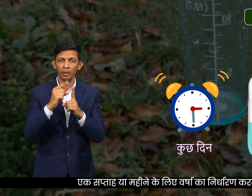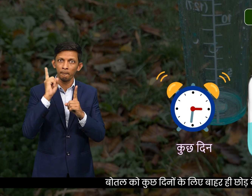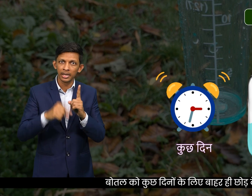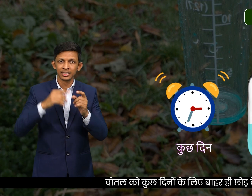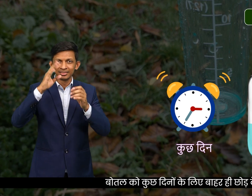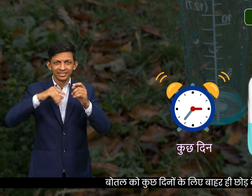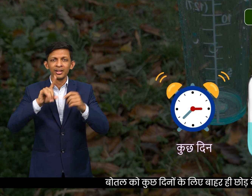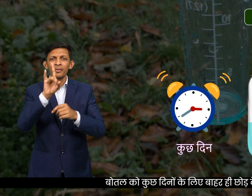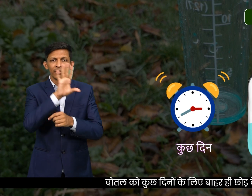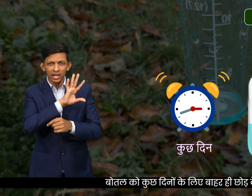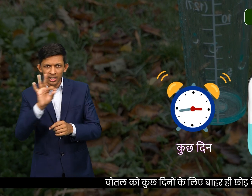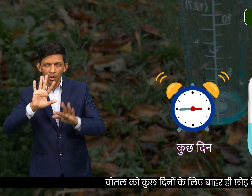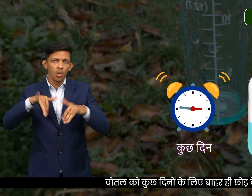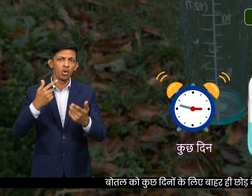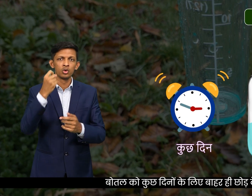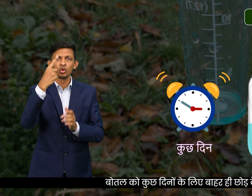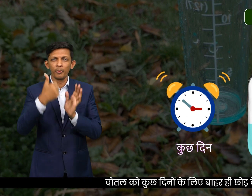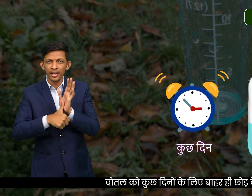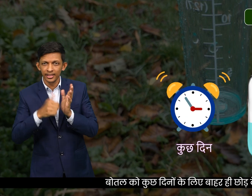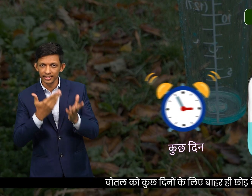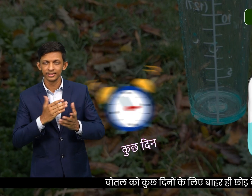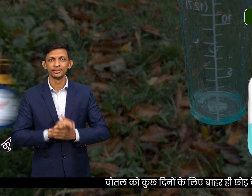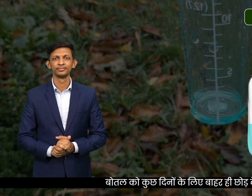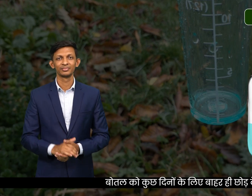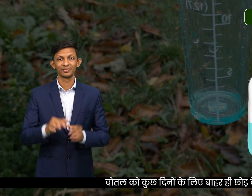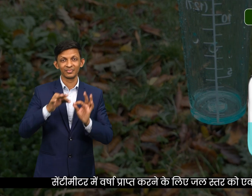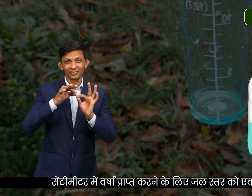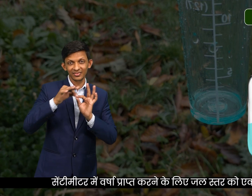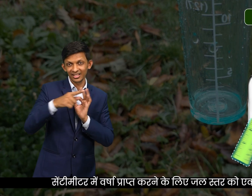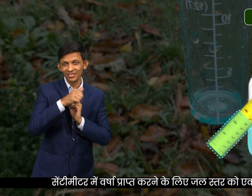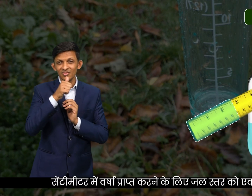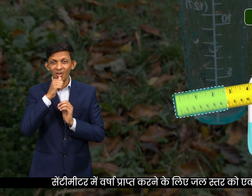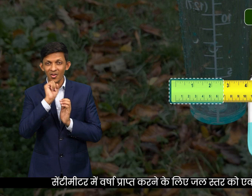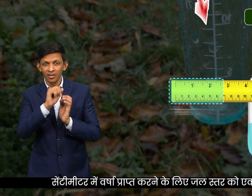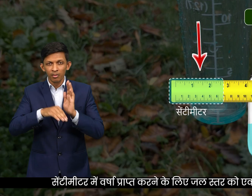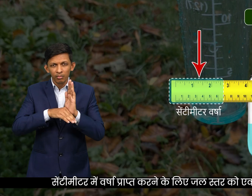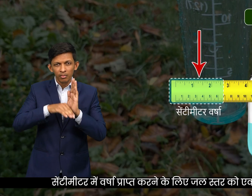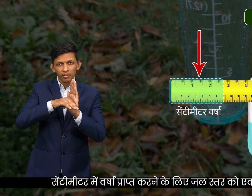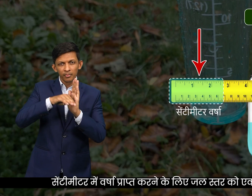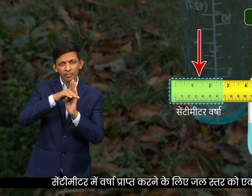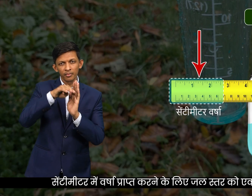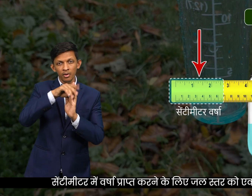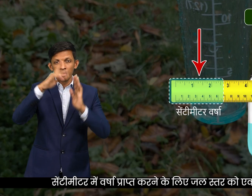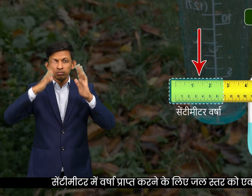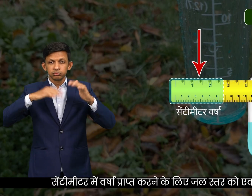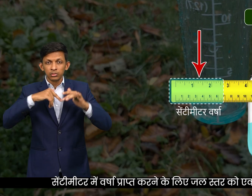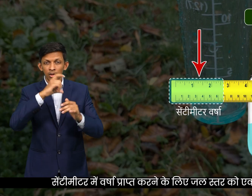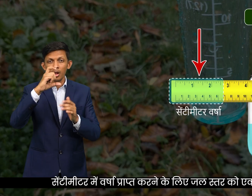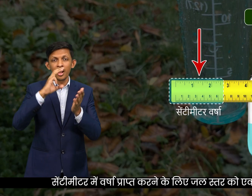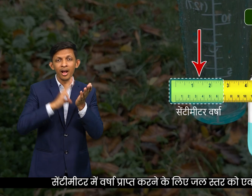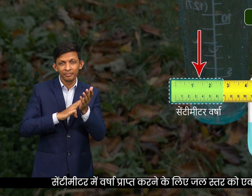लिए बोतल को कुछ दिनों के लिए बाहर ही छोड़ दें। सेंटीमीटर में वर्षा प्राप्त करने के